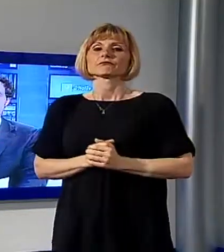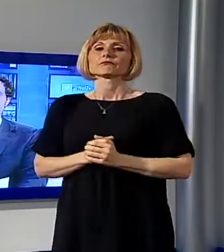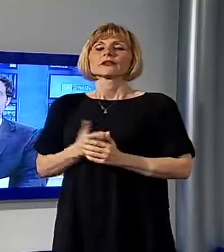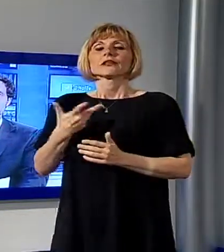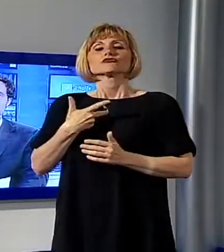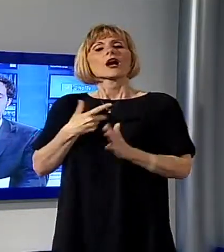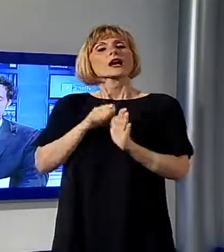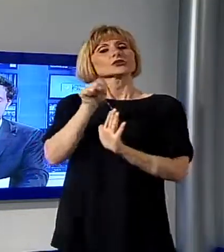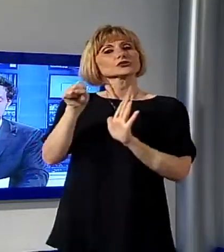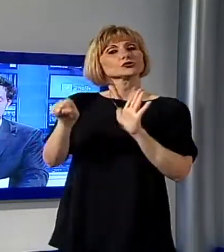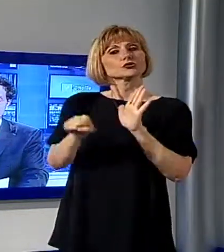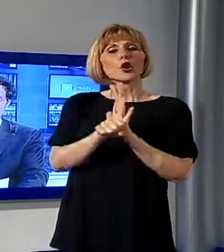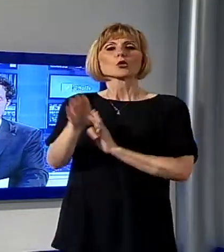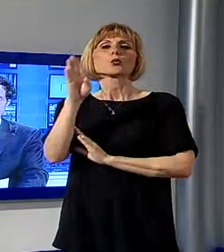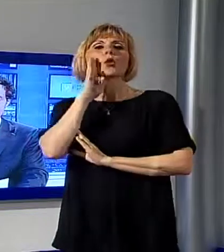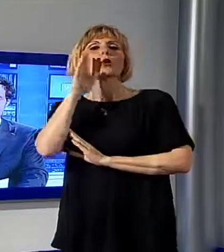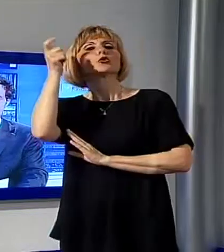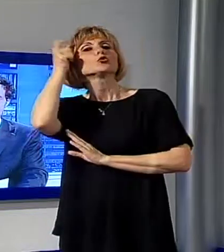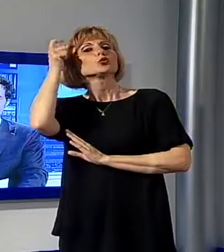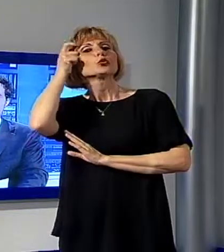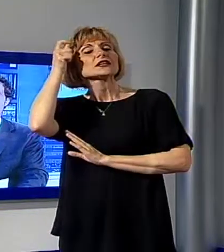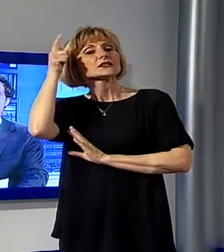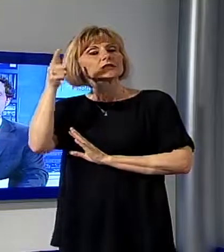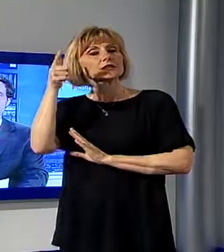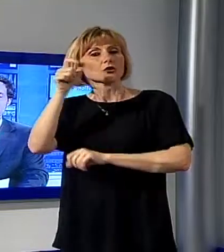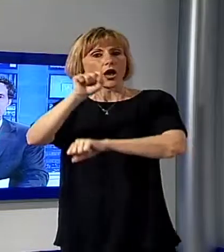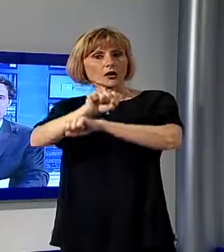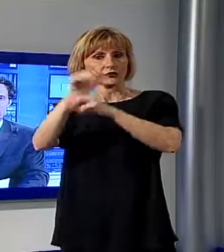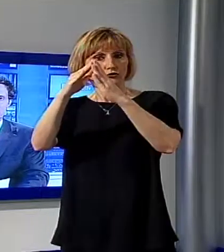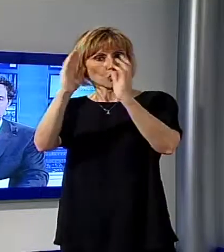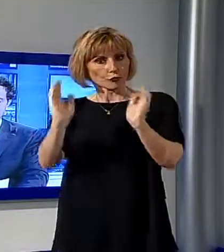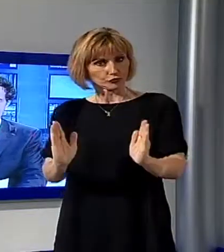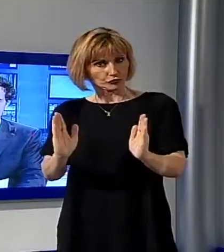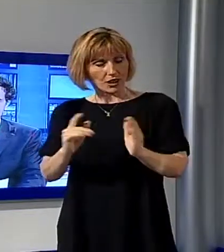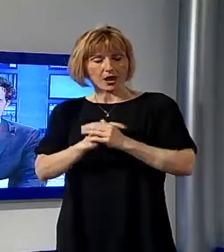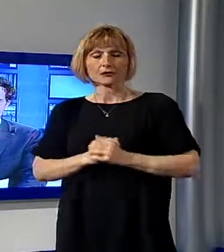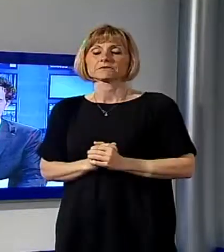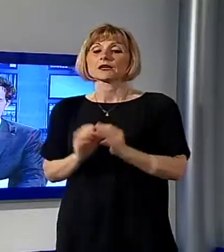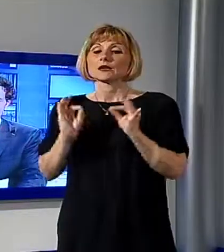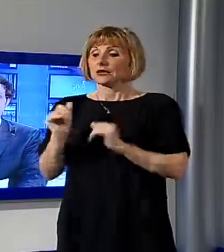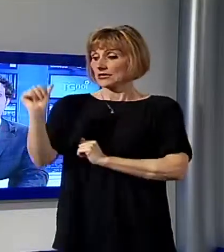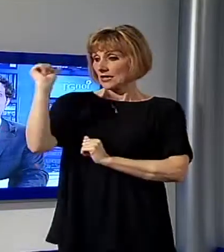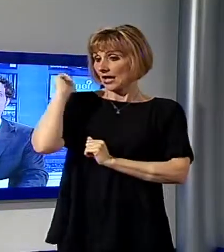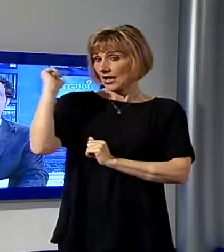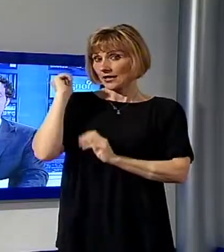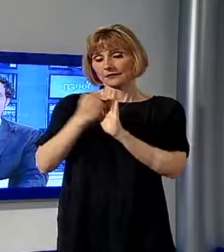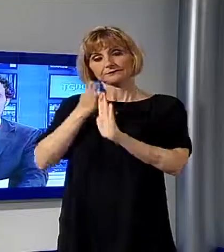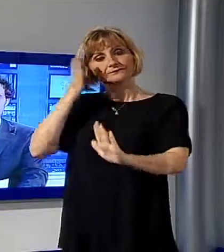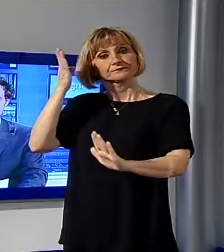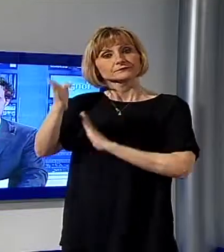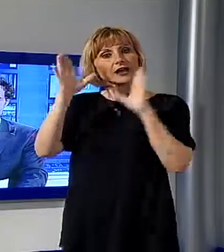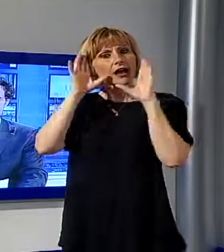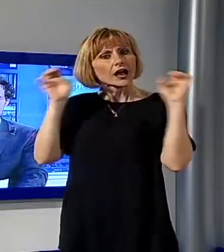la storia di un cittadino tunisino agli arresti domiciliari che ieri si è presentato dai carabinieri di Torre del